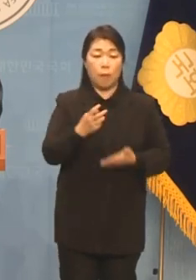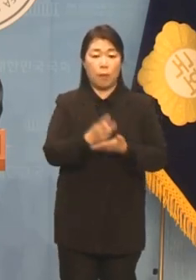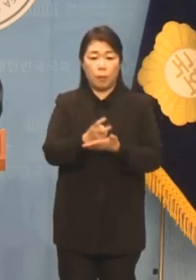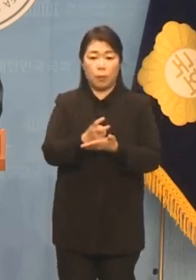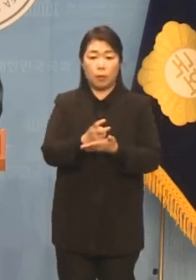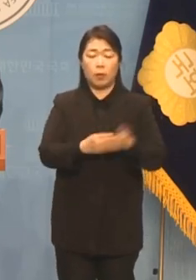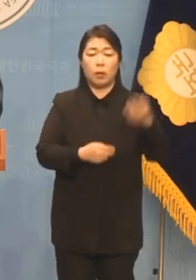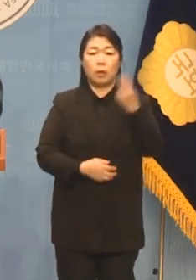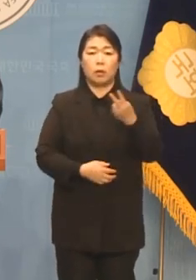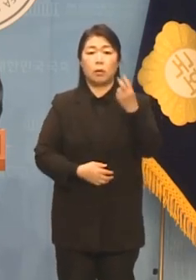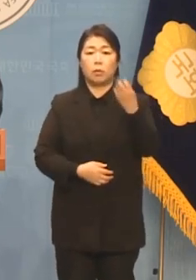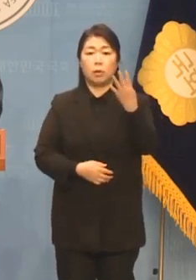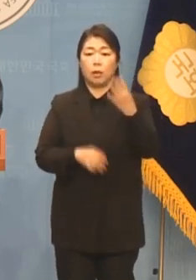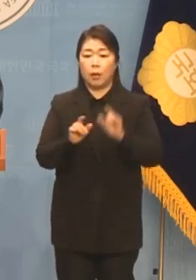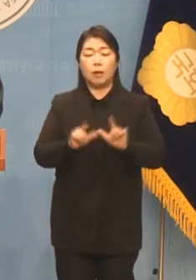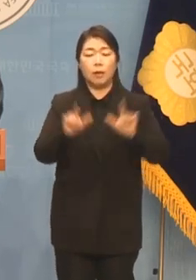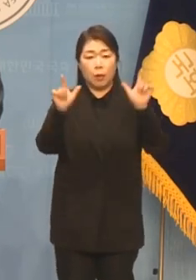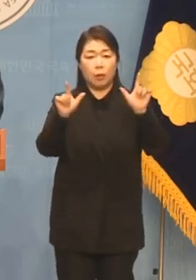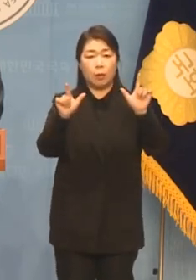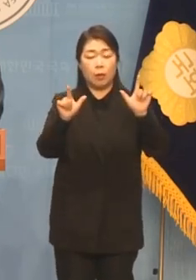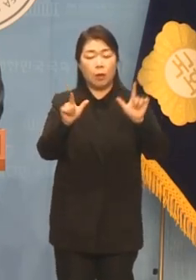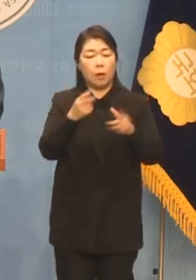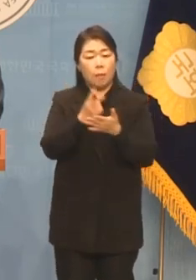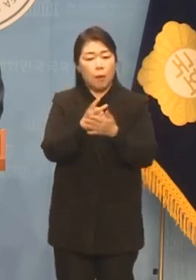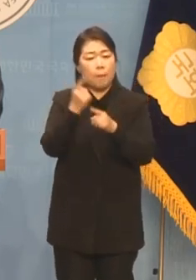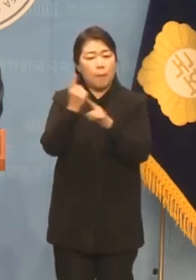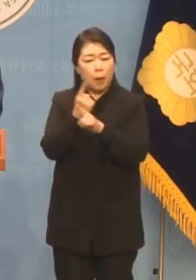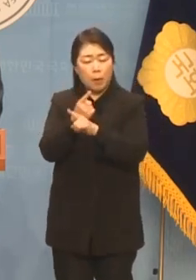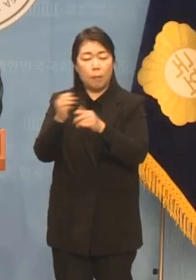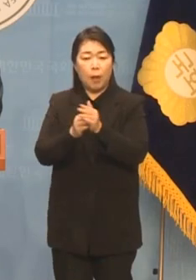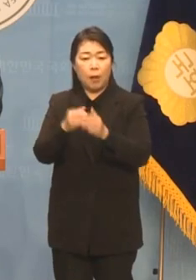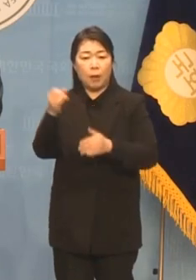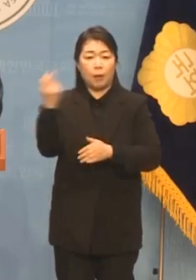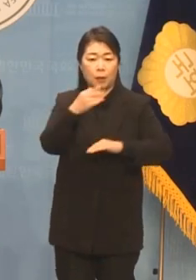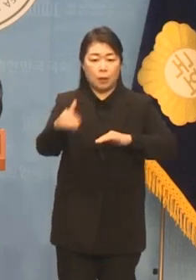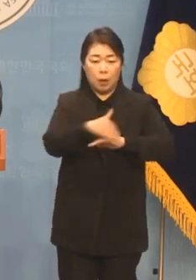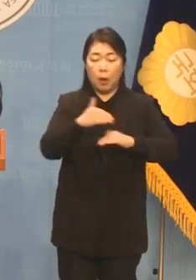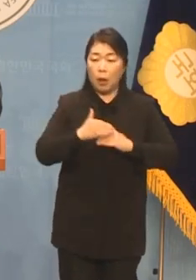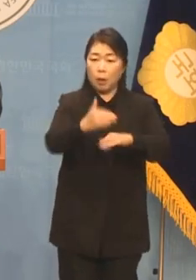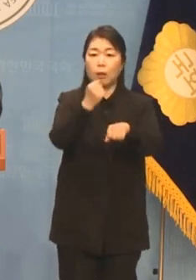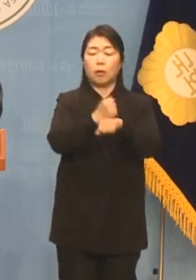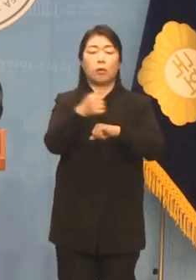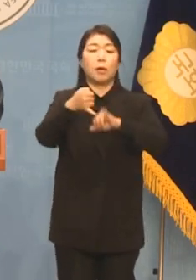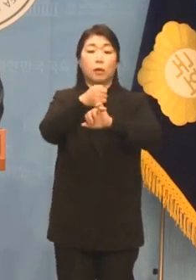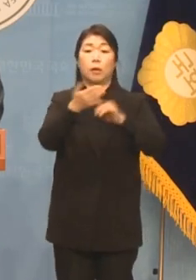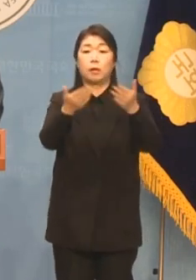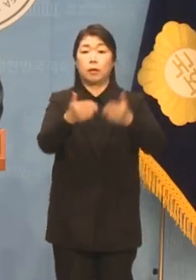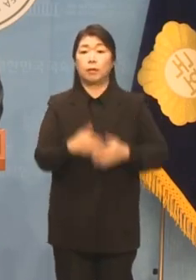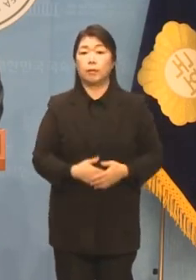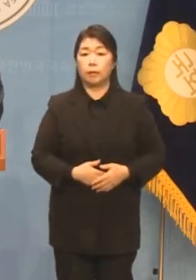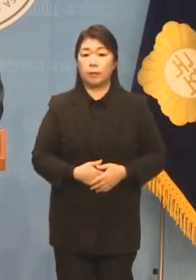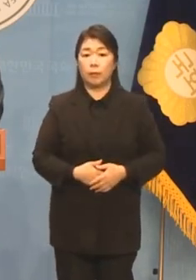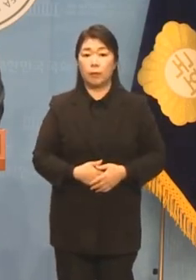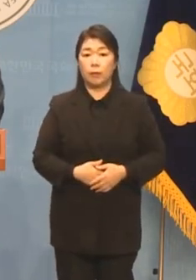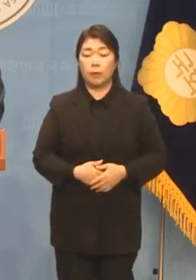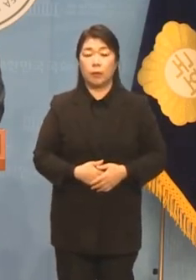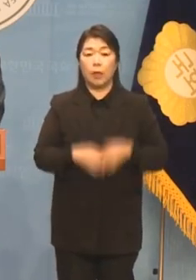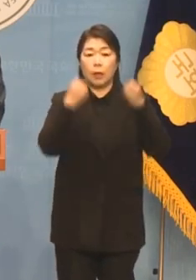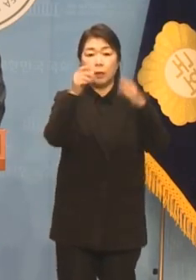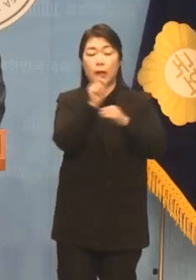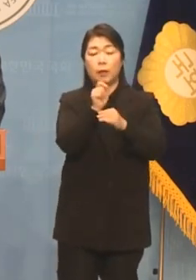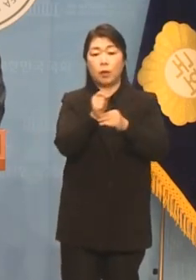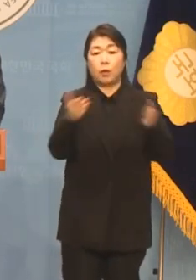업그레이드해서 다시 추진하겠다고 약속드렸습니다 신행정 수도법 시즌 2 추진을 통해 입법